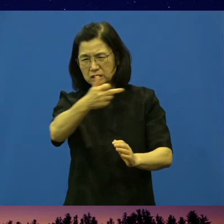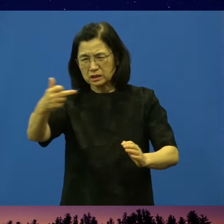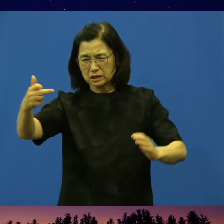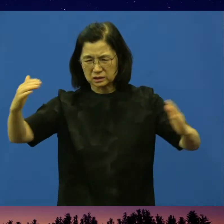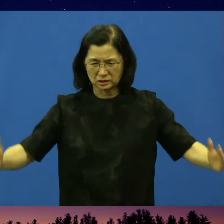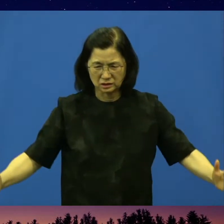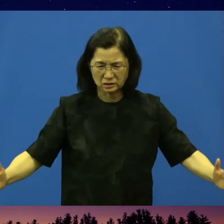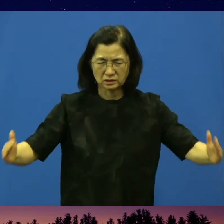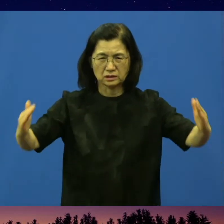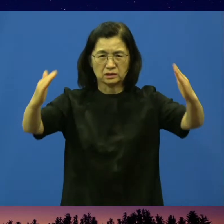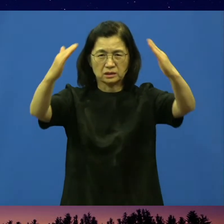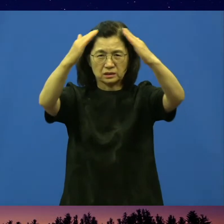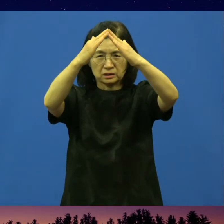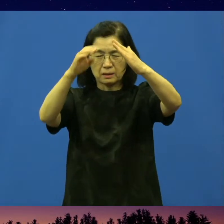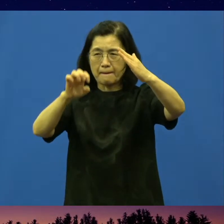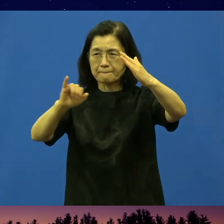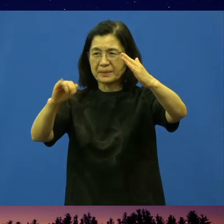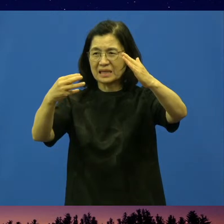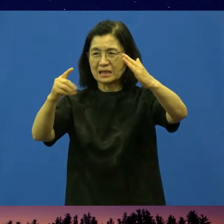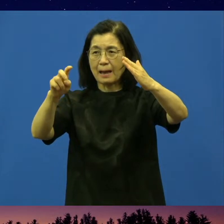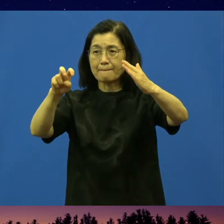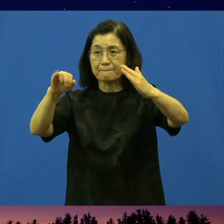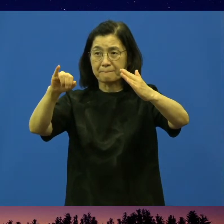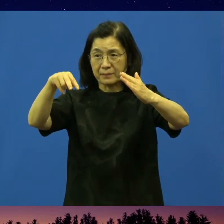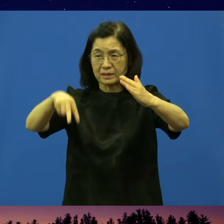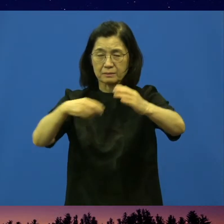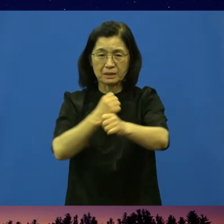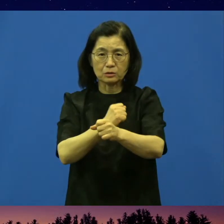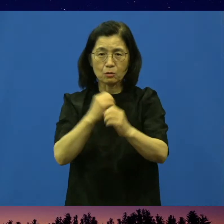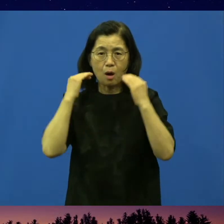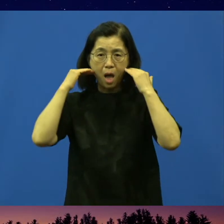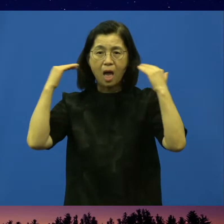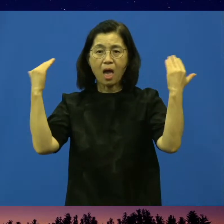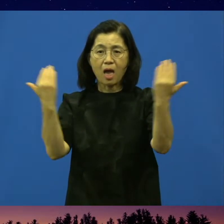여러분, 이 해운대도 높은 빌딩이 있어요. 101층짜리가 있잖아요.